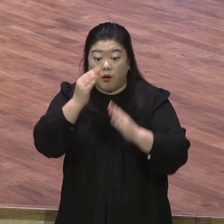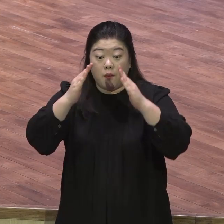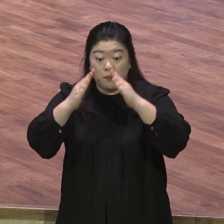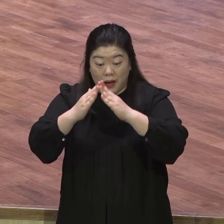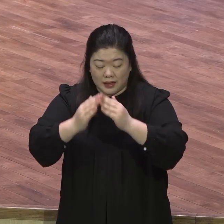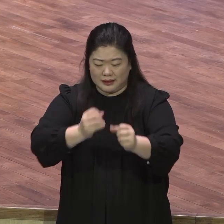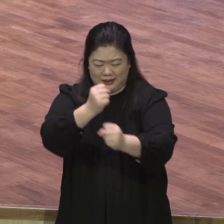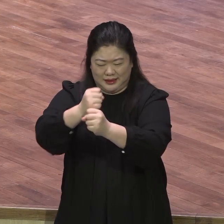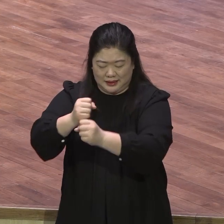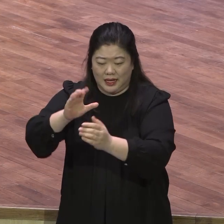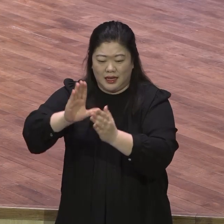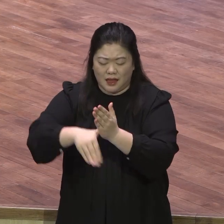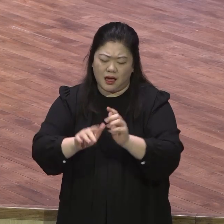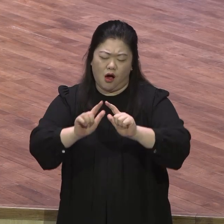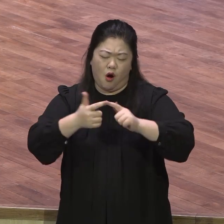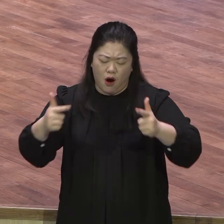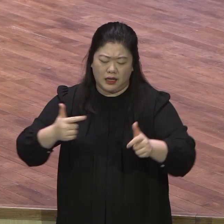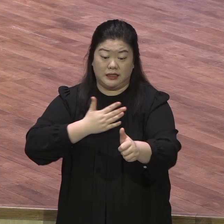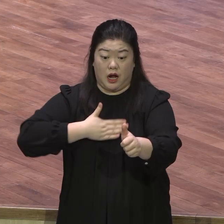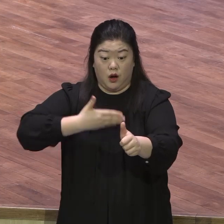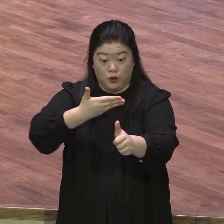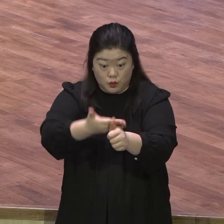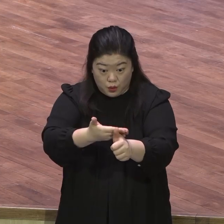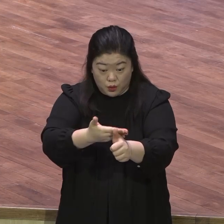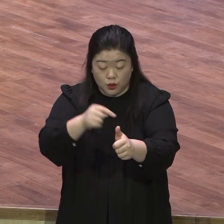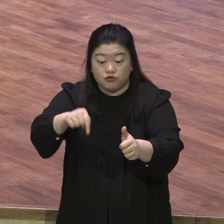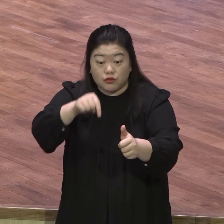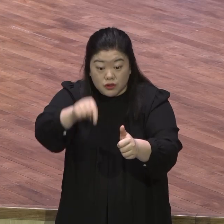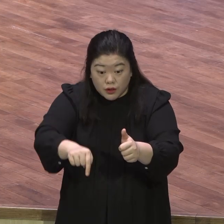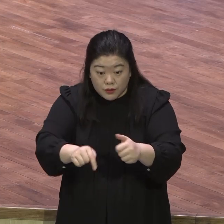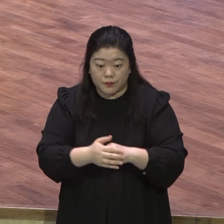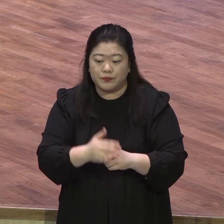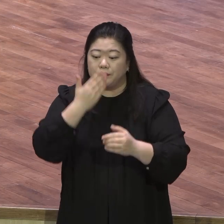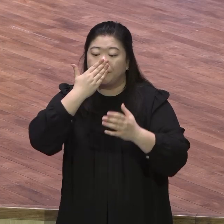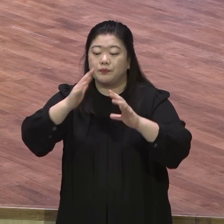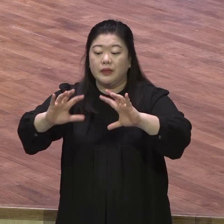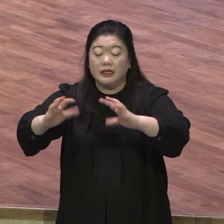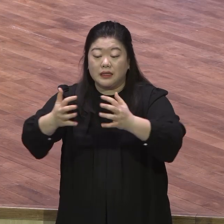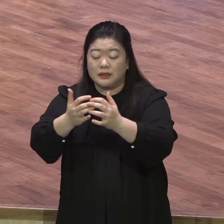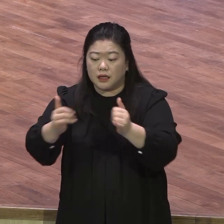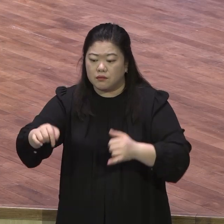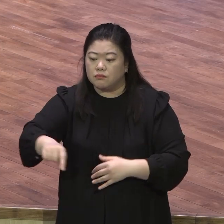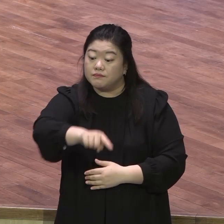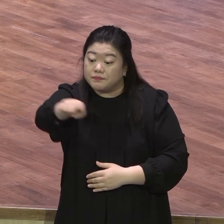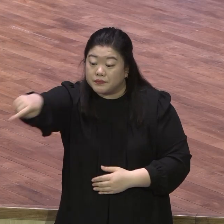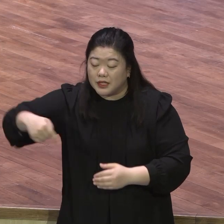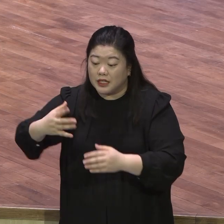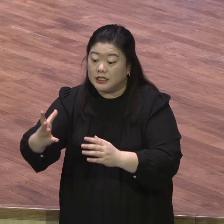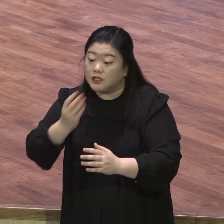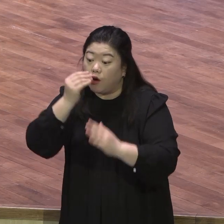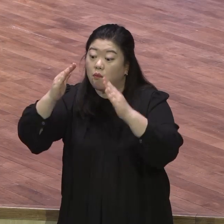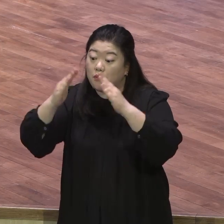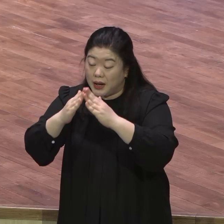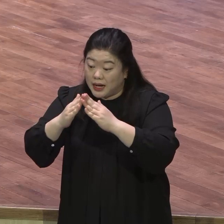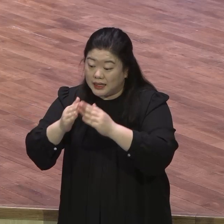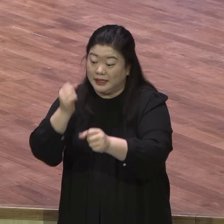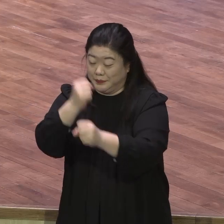말씀하시는데 그 내용 무엇보다도 이스라엘 자손에게 성막을 지을